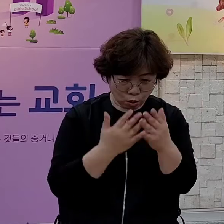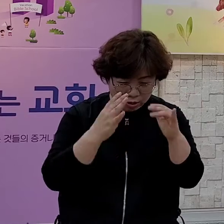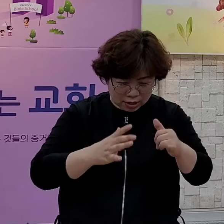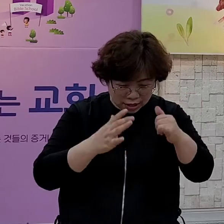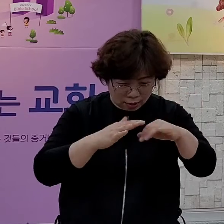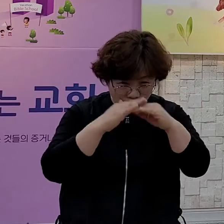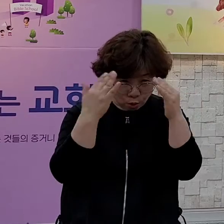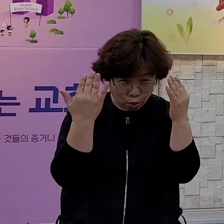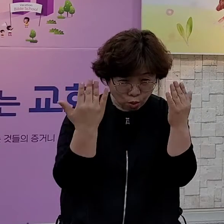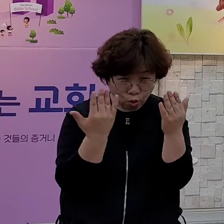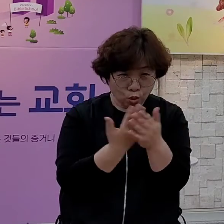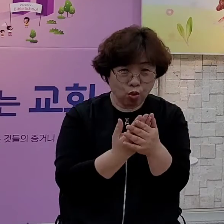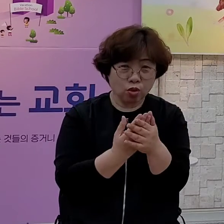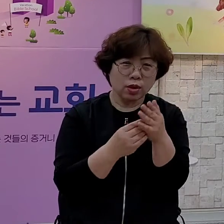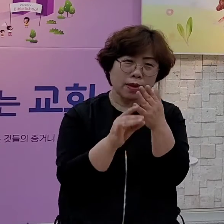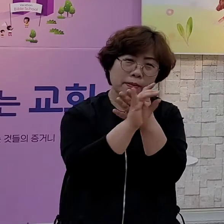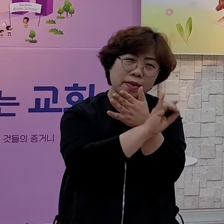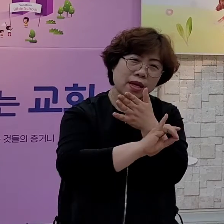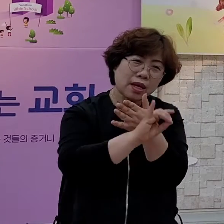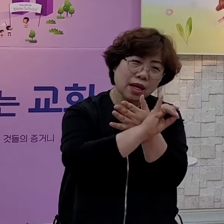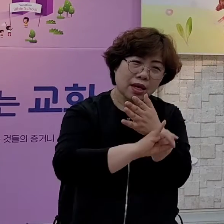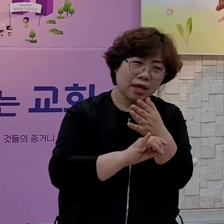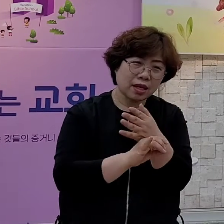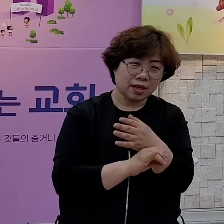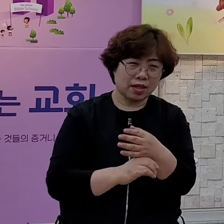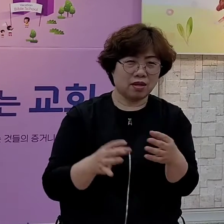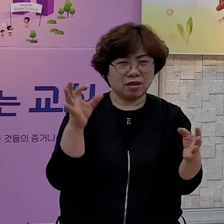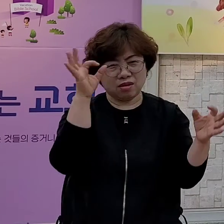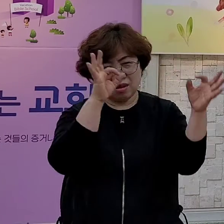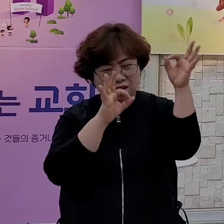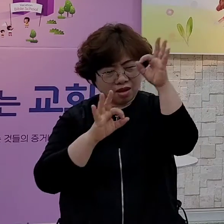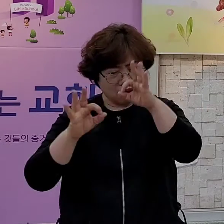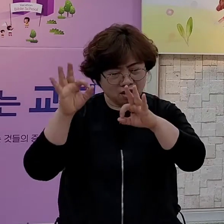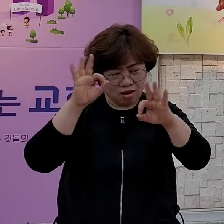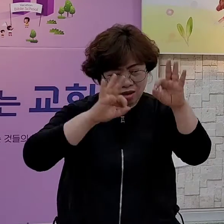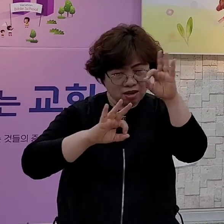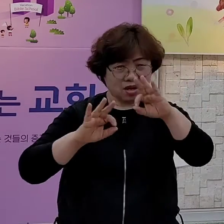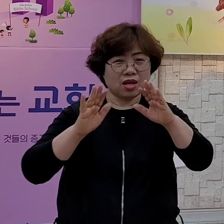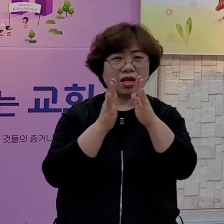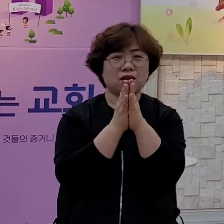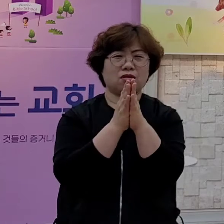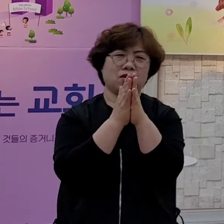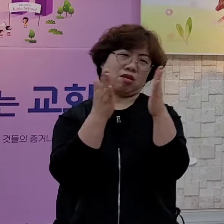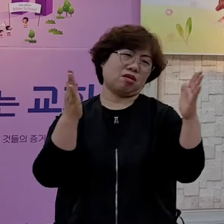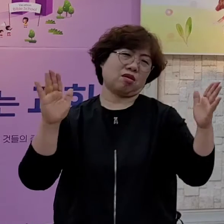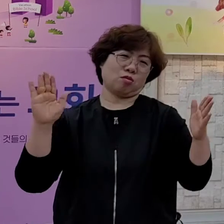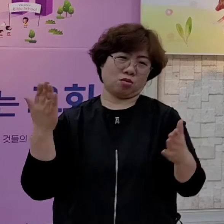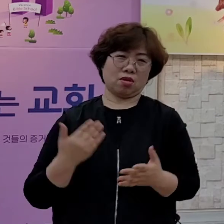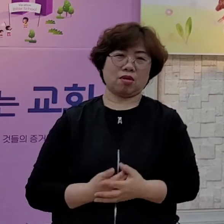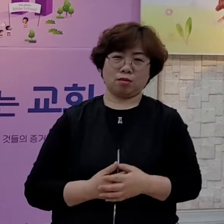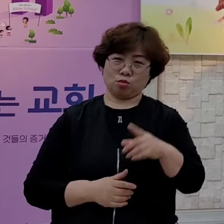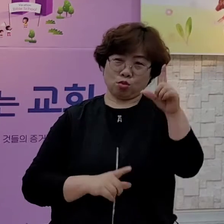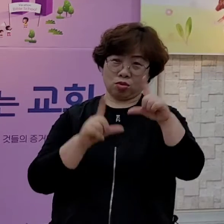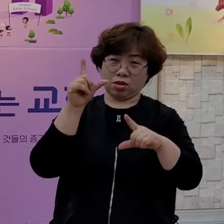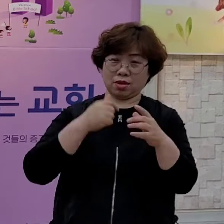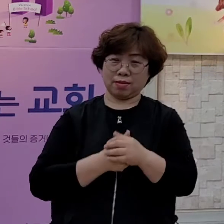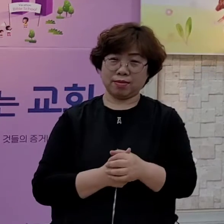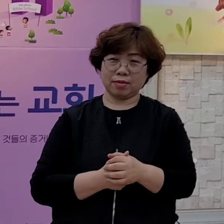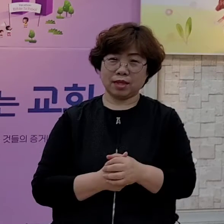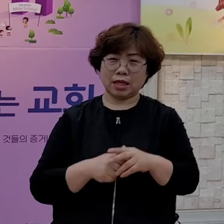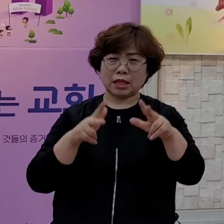마음 가운데 핑계를 대고자 하는 마음이 발생했다라는 것을 보게 됩니다. 심지어